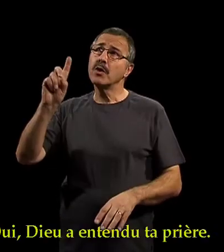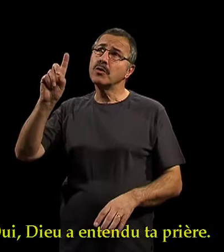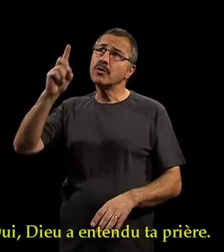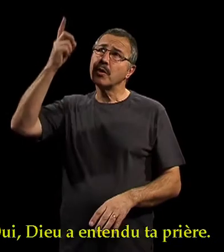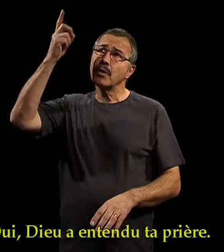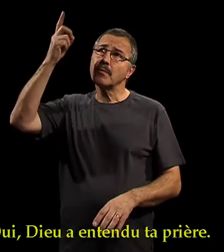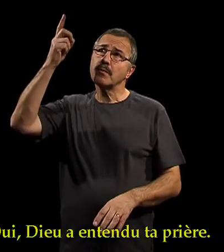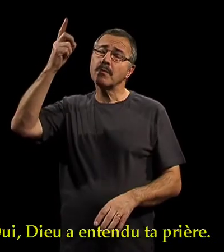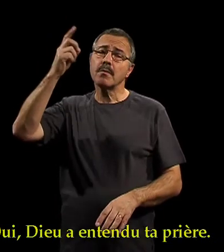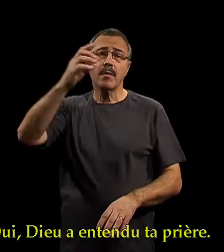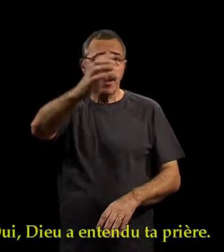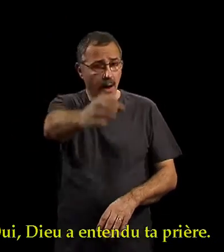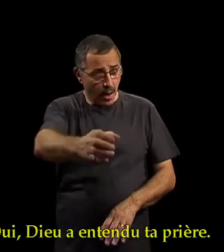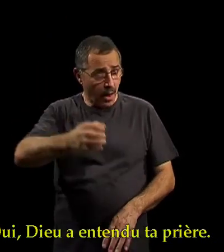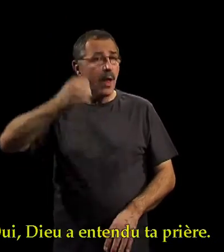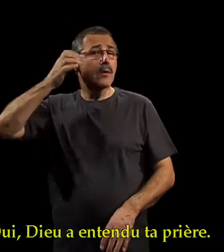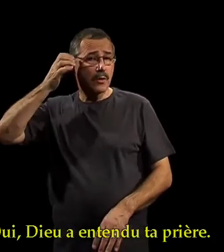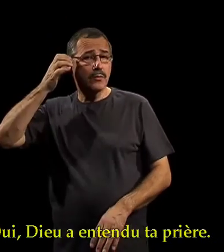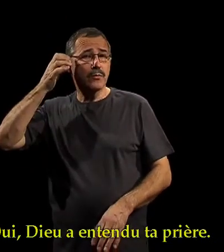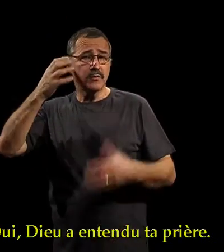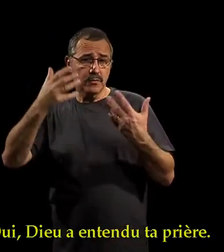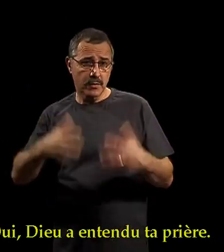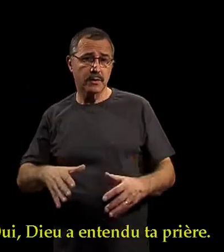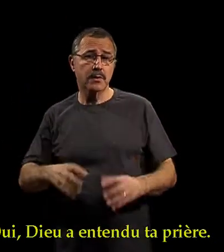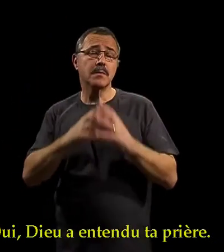Oui, Dieu a entendu ta prière.